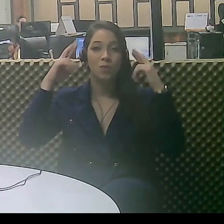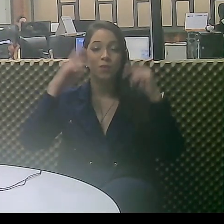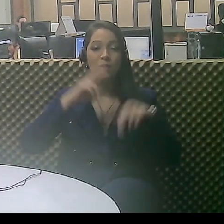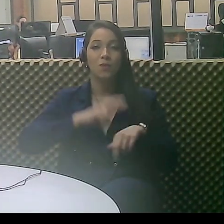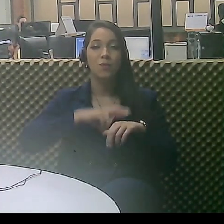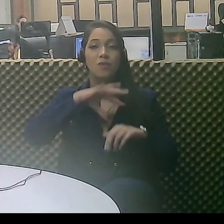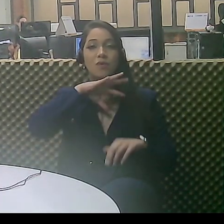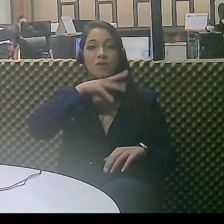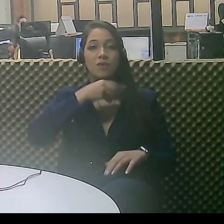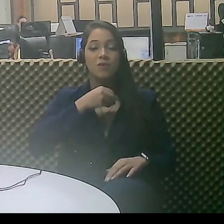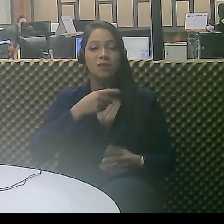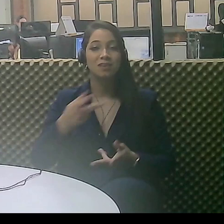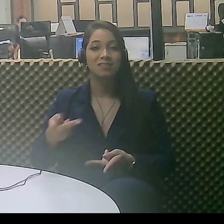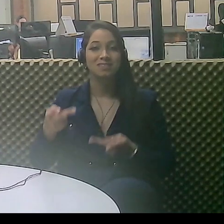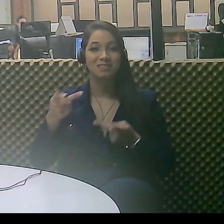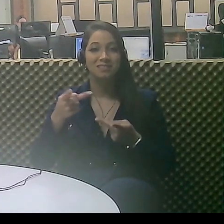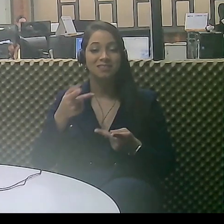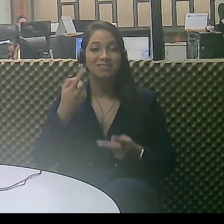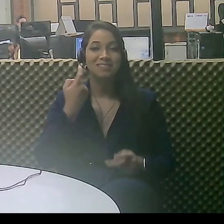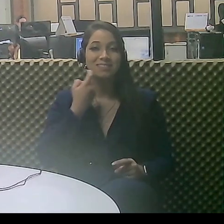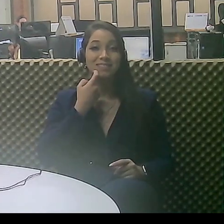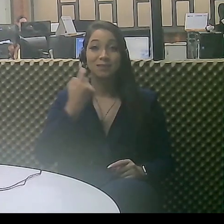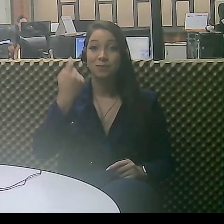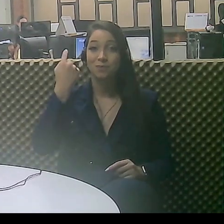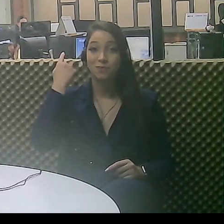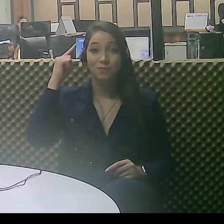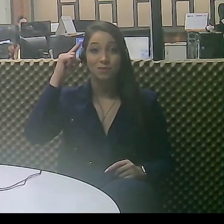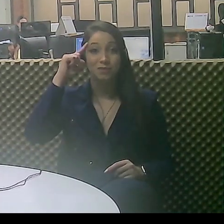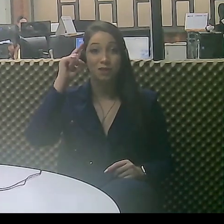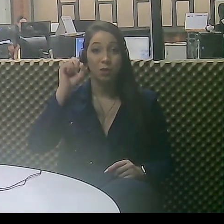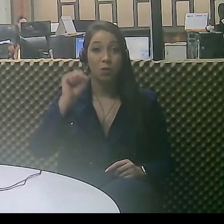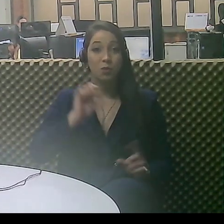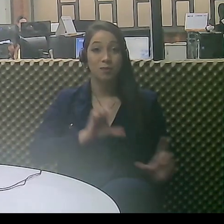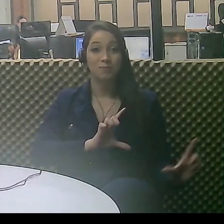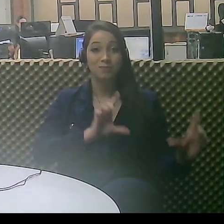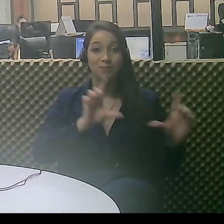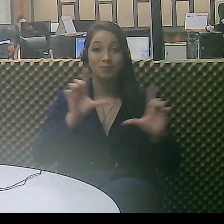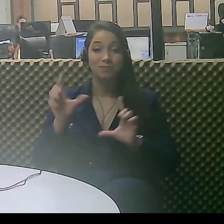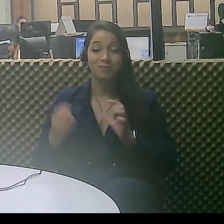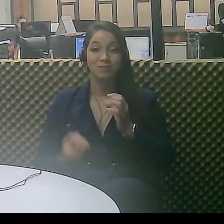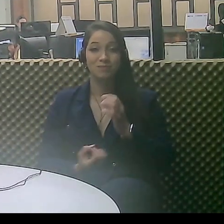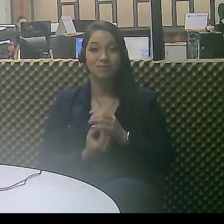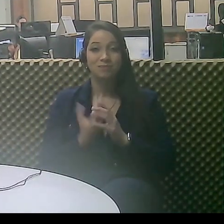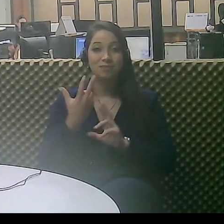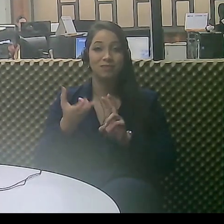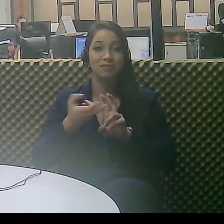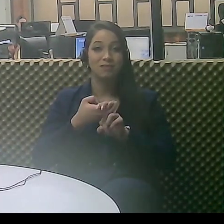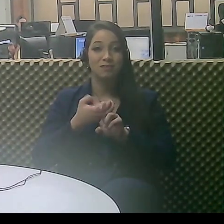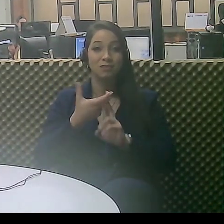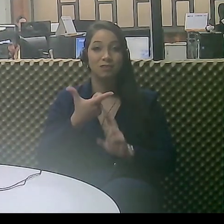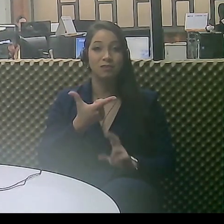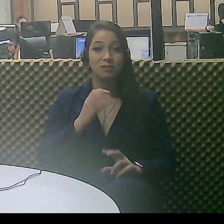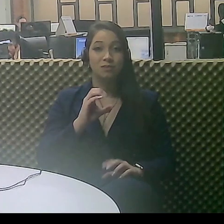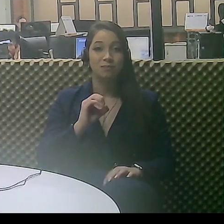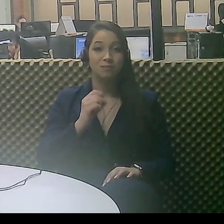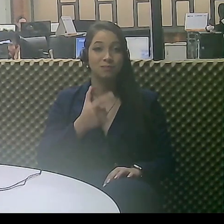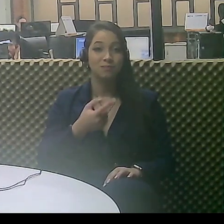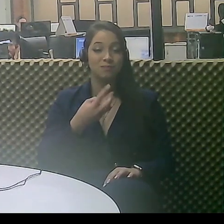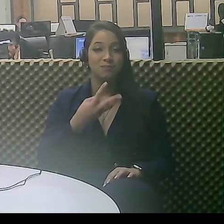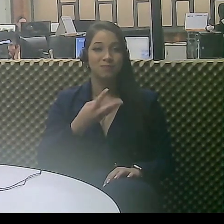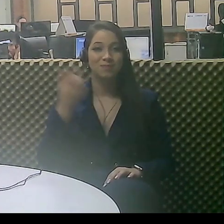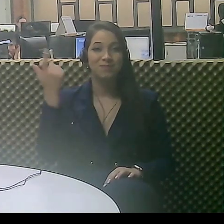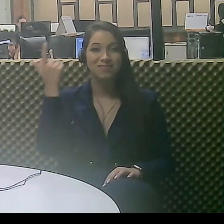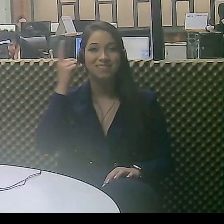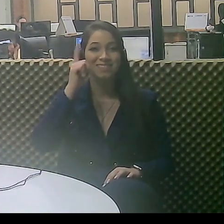Carneiro recebeu na última sexta-feira dia 8 o prêmio criação SUS 2023 a conquista